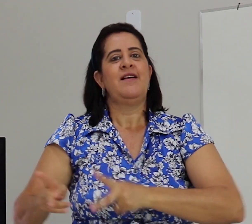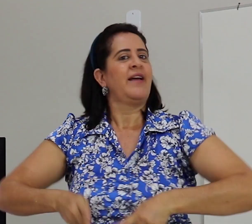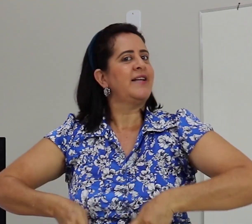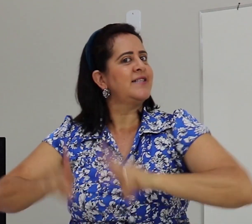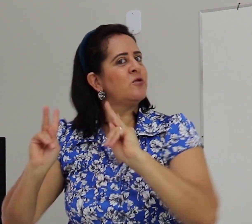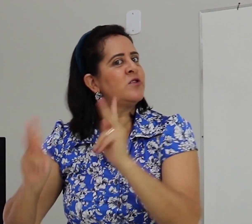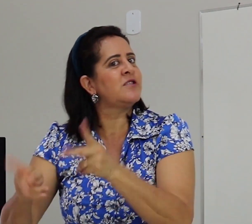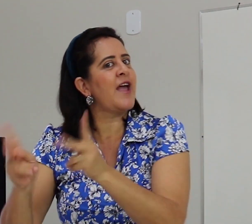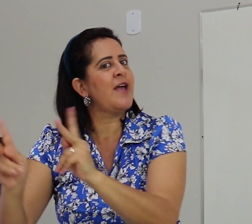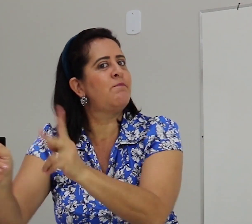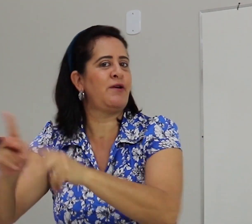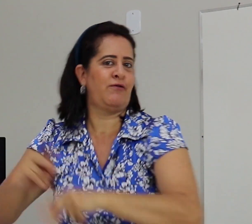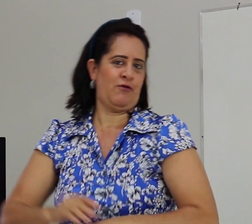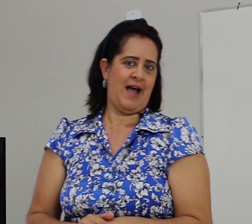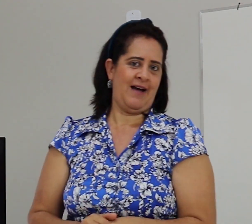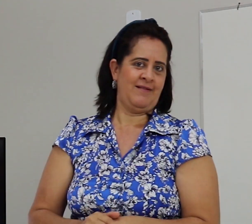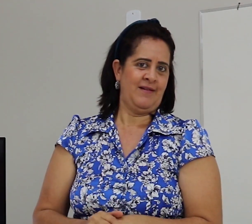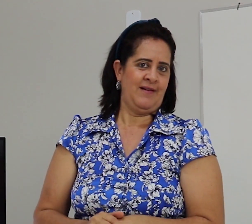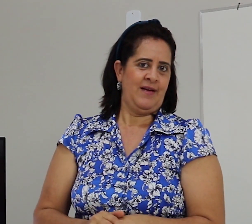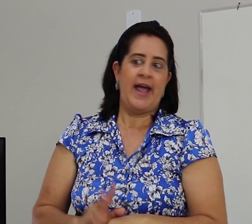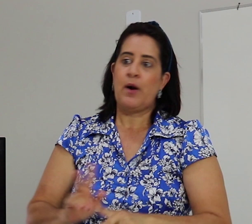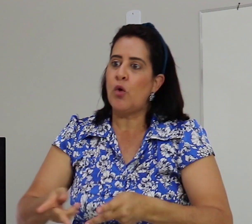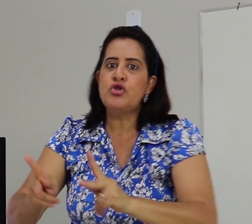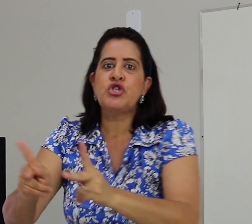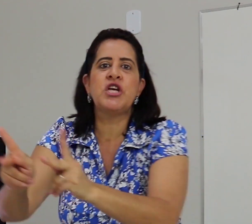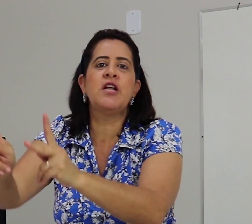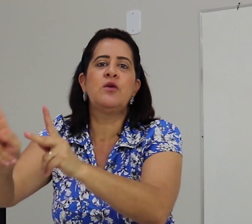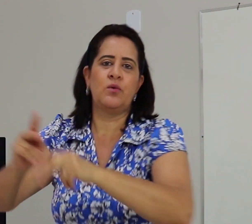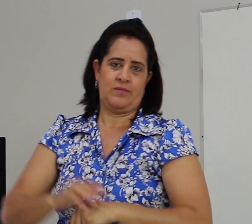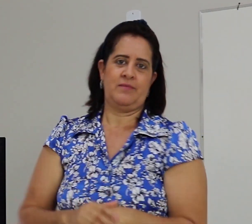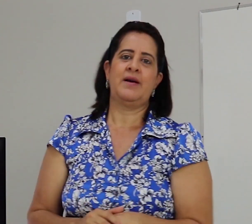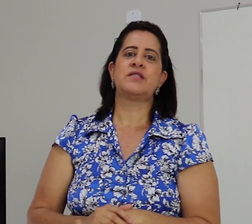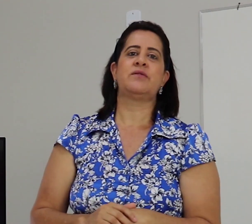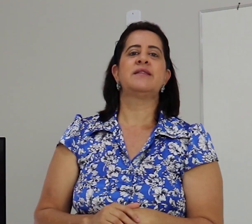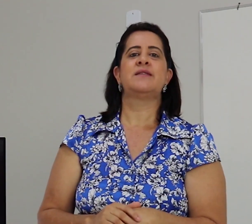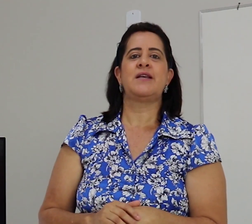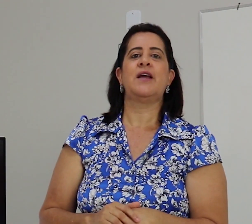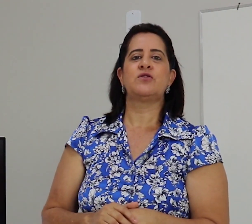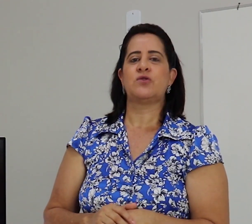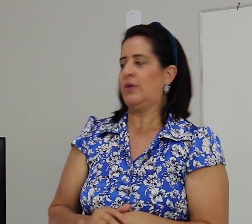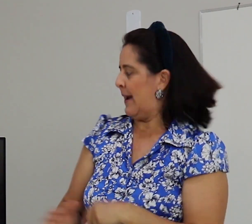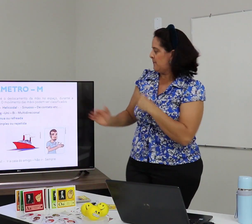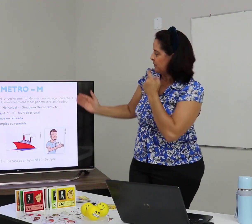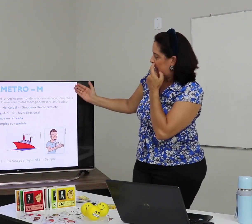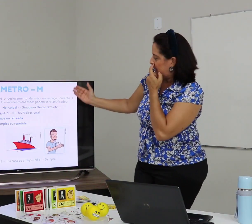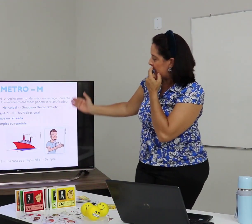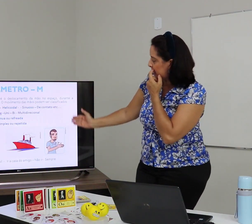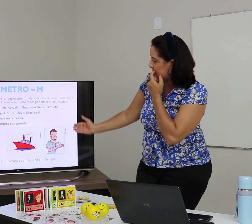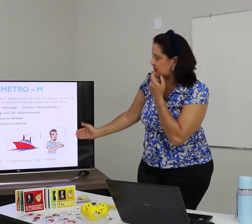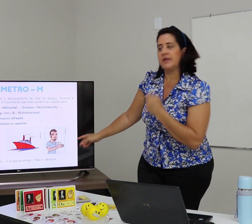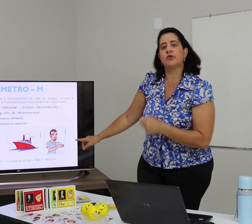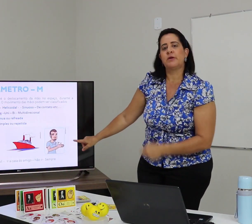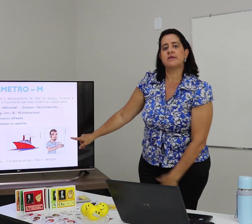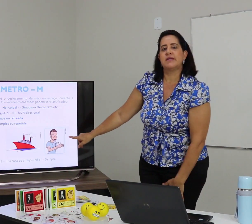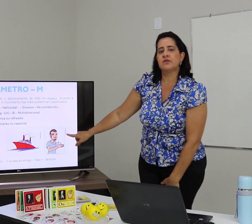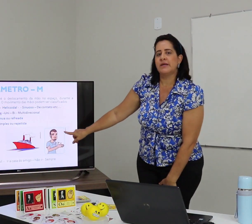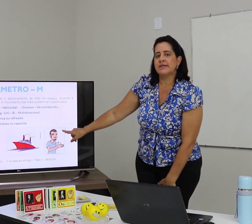sempre. Quer dizer, eu sempre vou lá. É contínuo as vezes em que eu estou lá. E aqui eu cito para vocês um